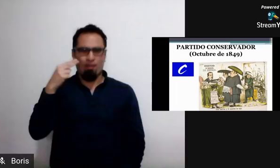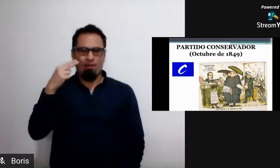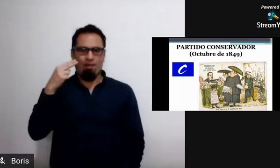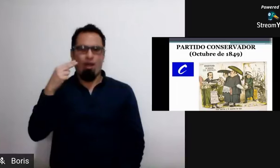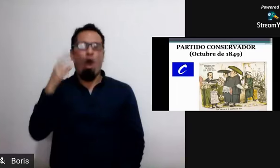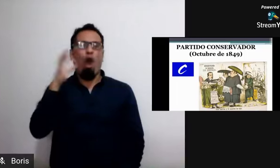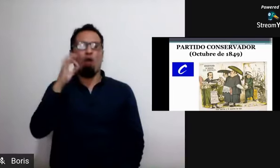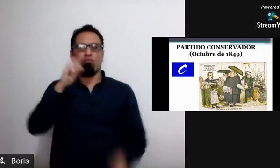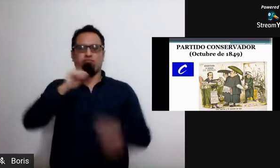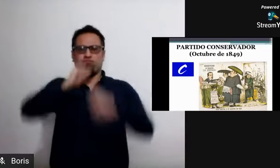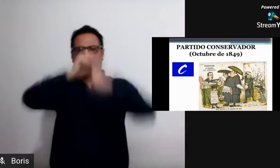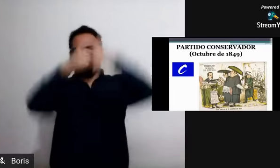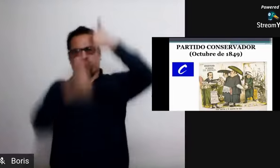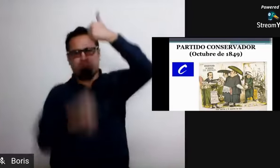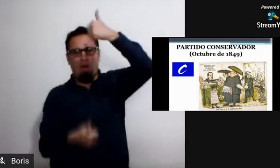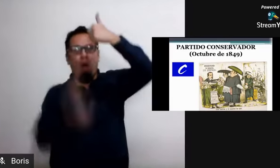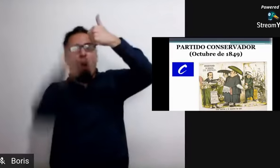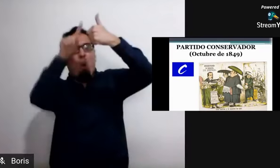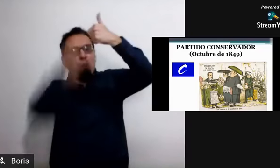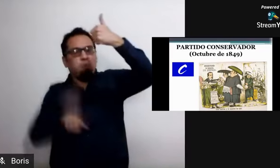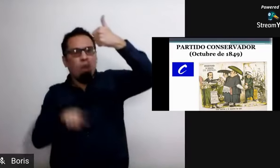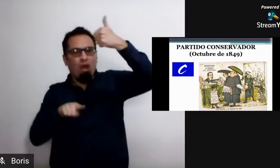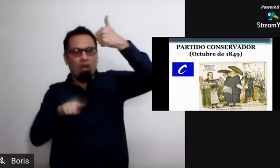la articulación con la Iglesia Católica